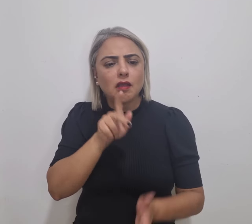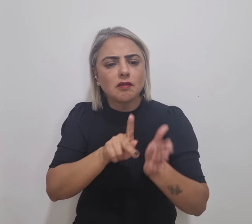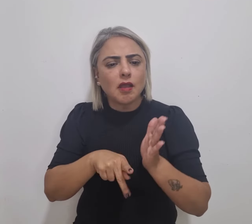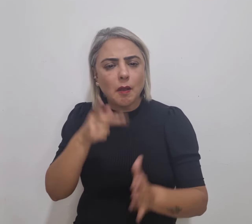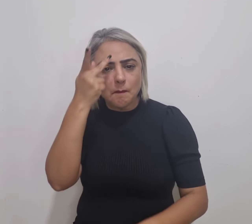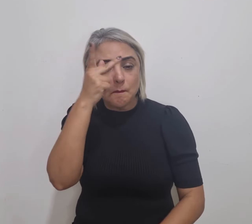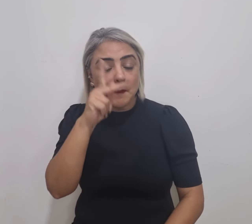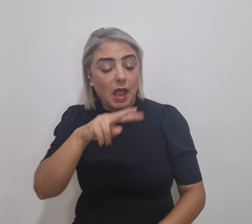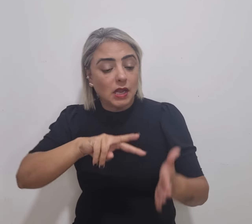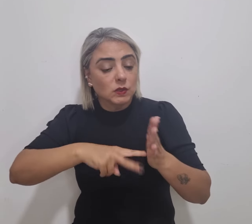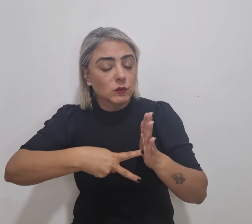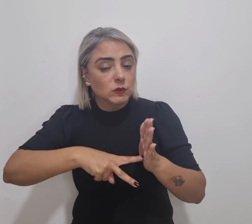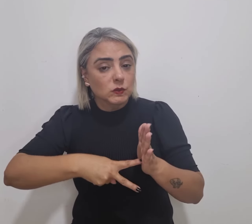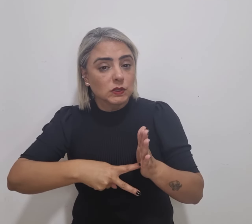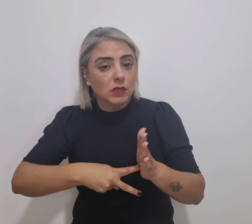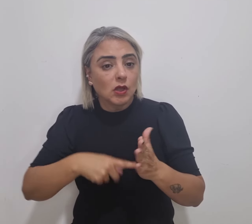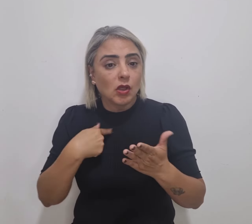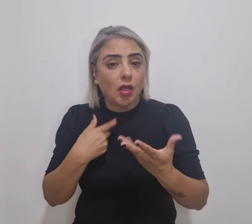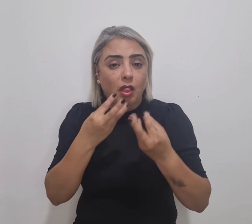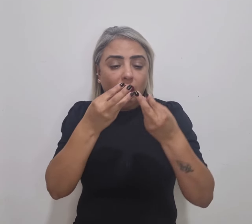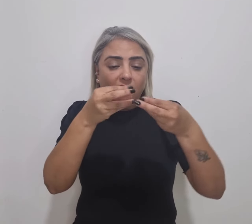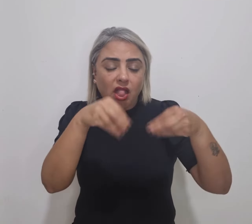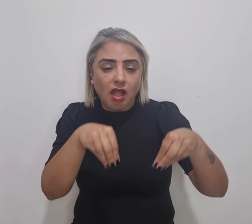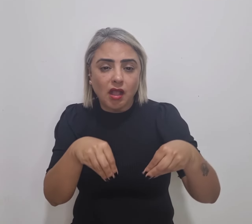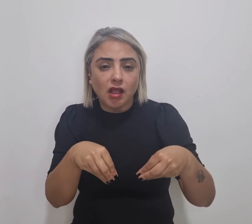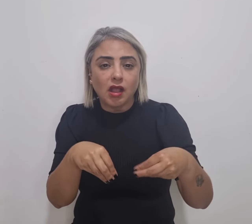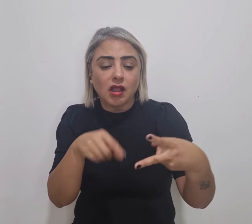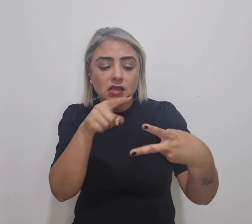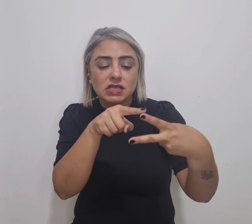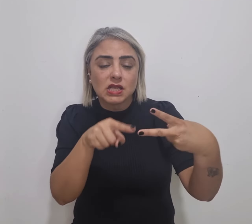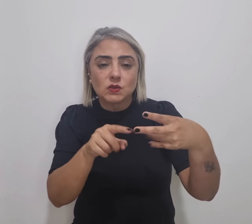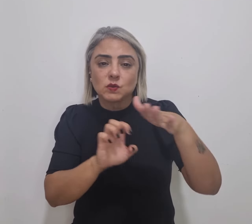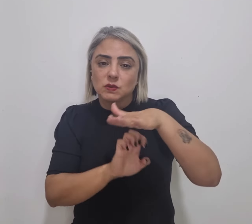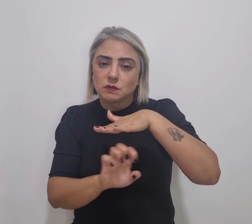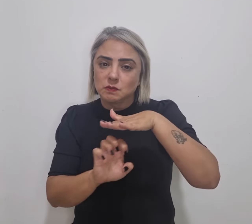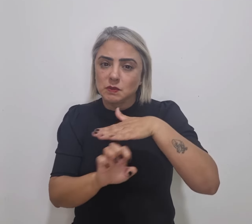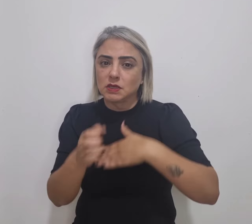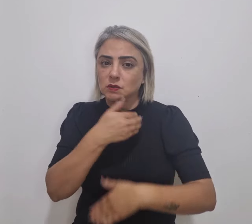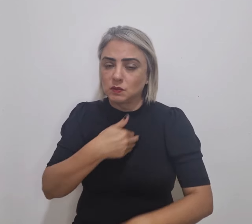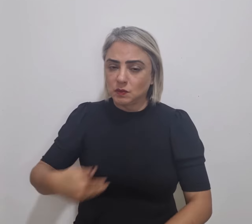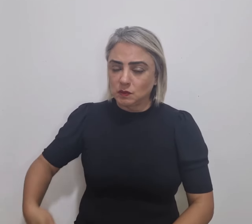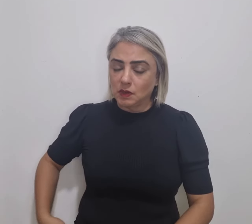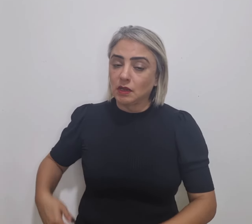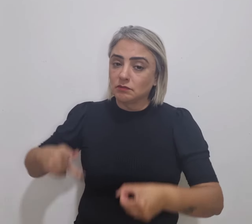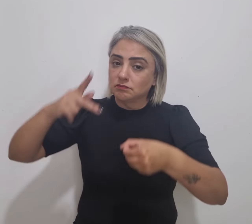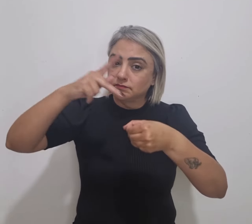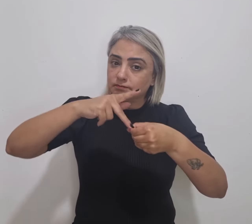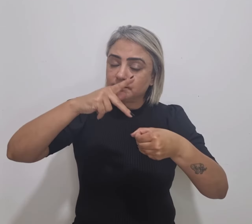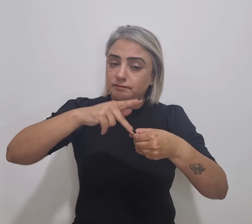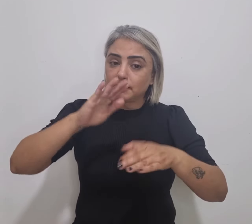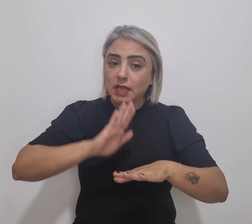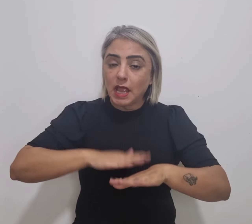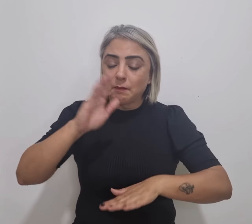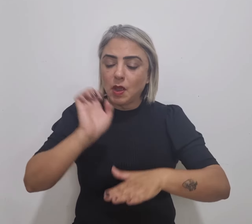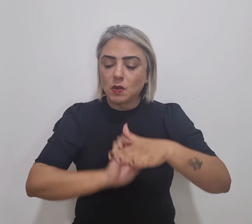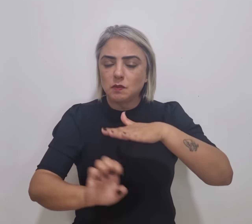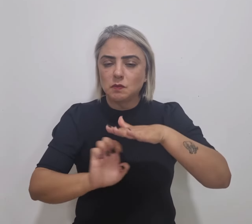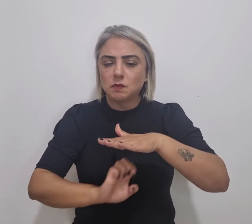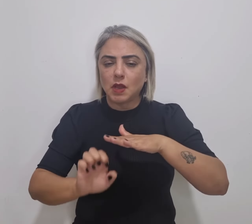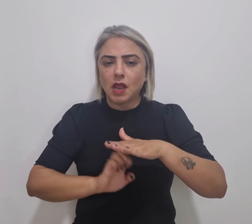Simpro sobre o desmonte dessas duas empresas. A Petrobras é a maior empresa de energia do